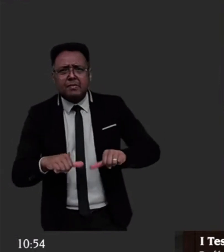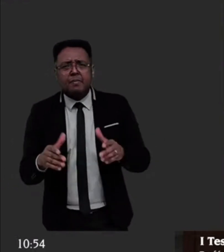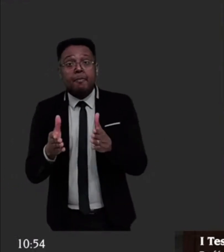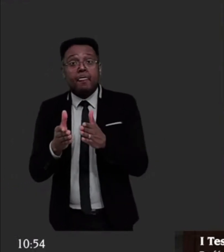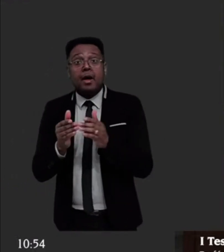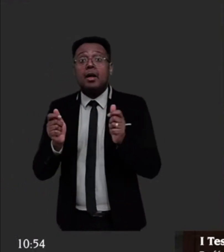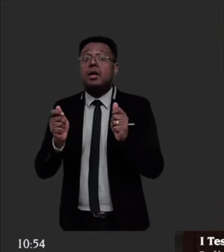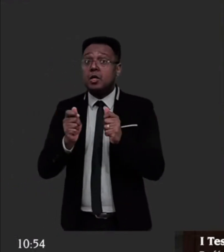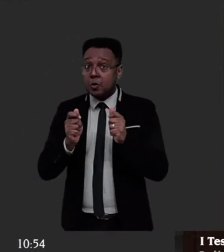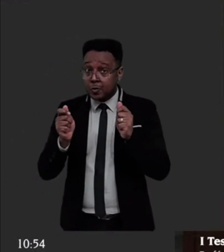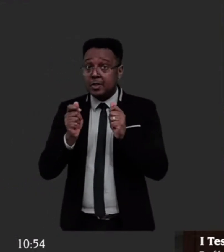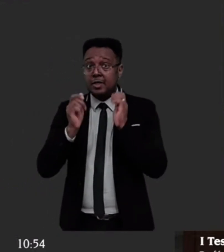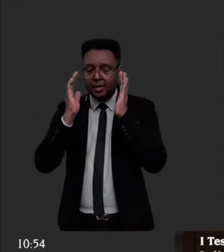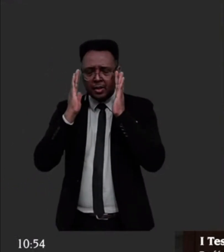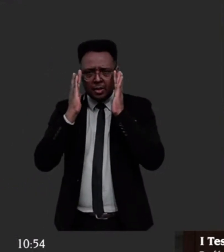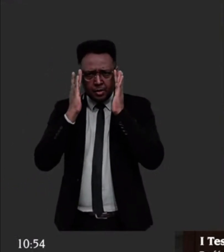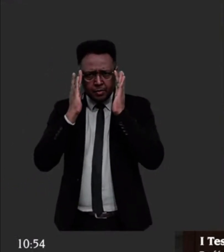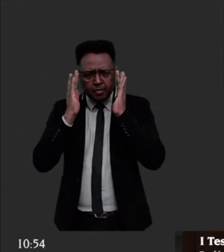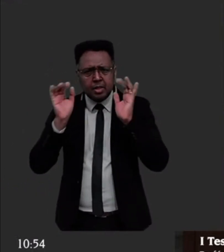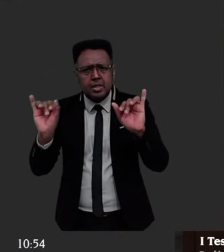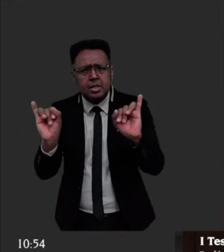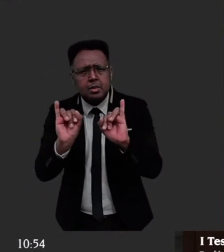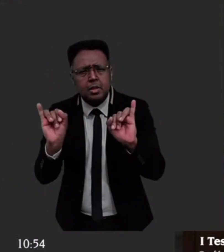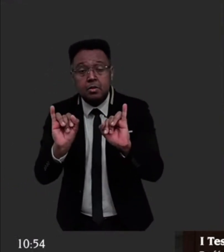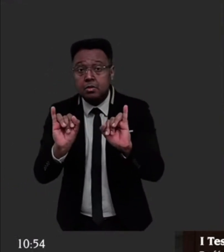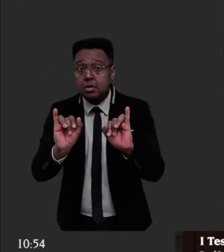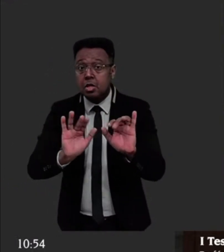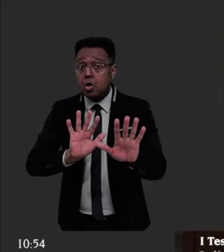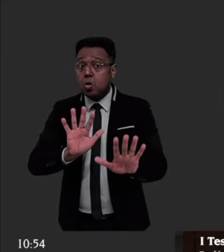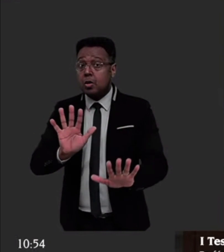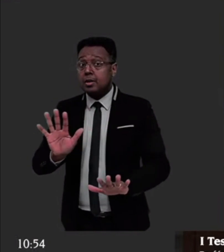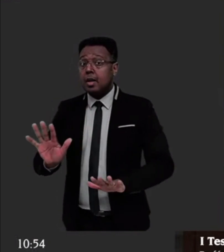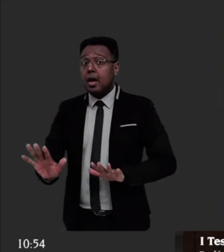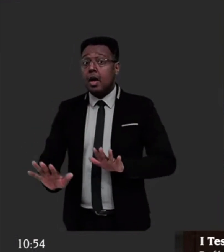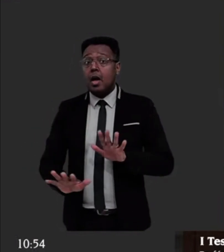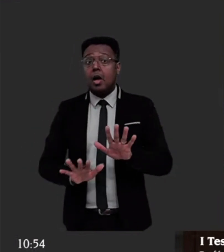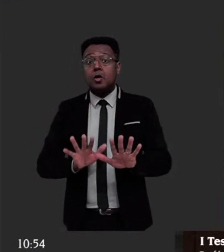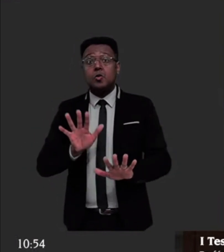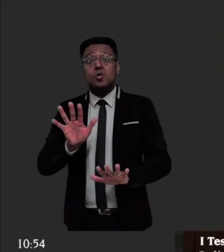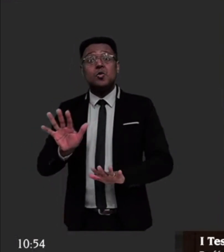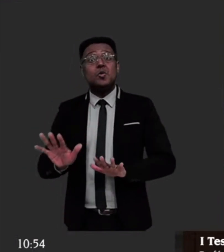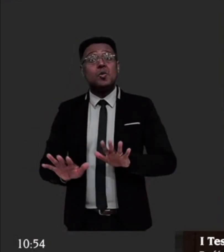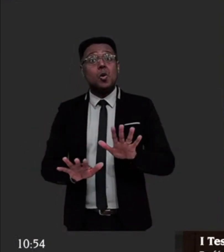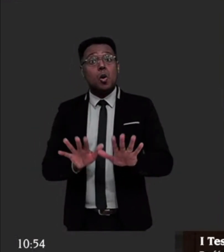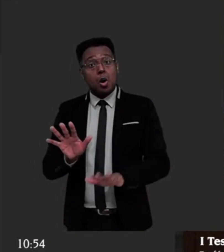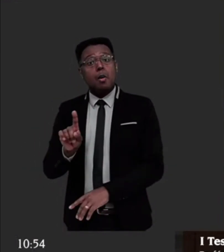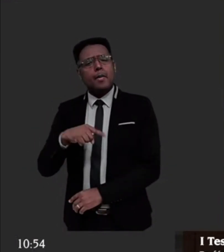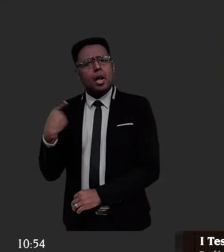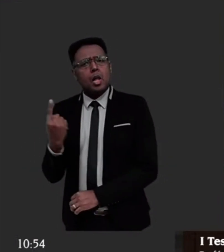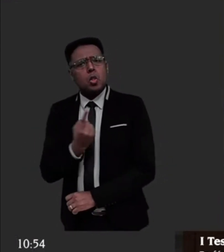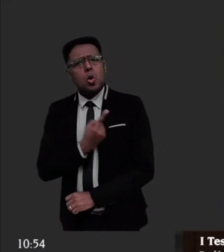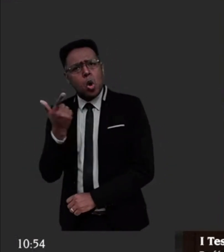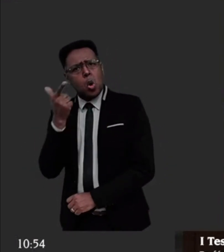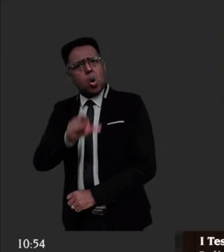irmãos, tenhamos cuidado. Para que haja sucesso no Evangelho de